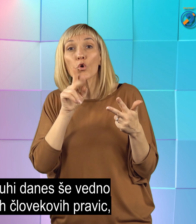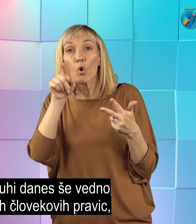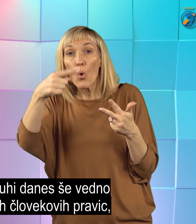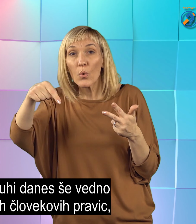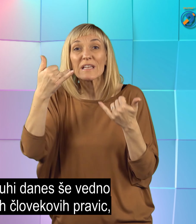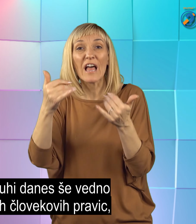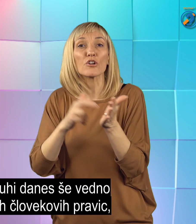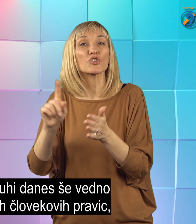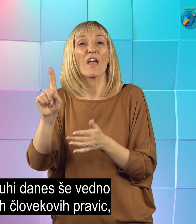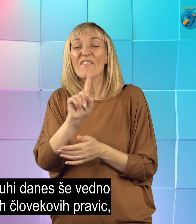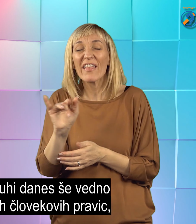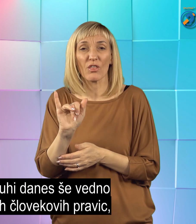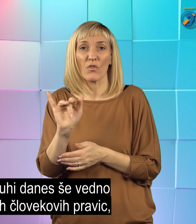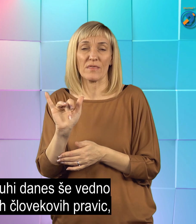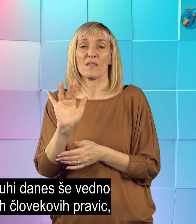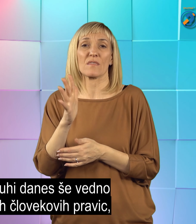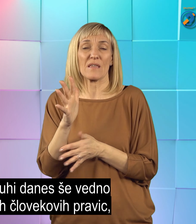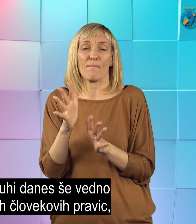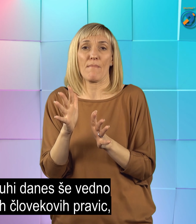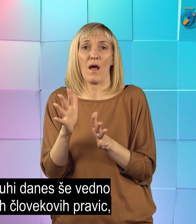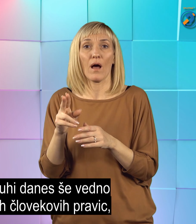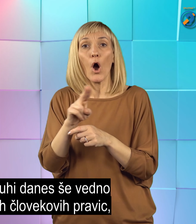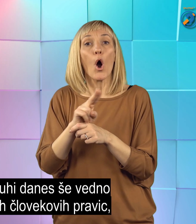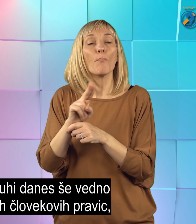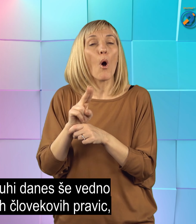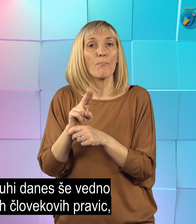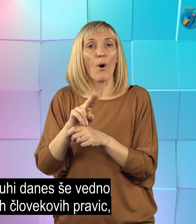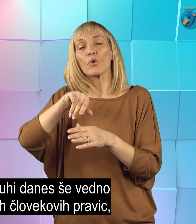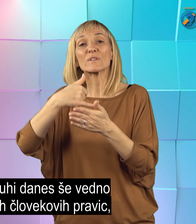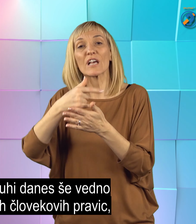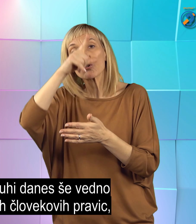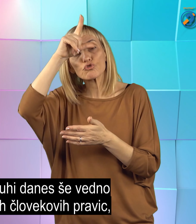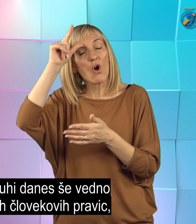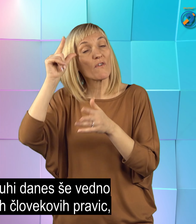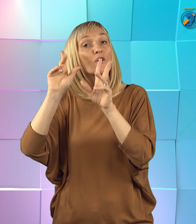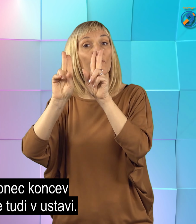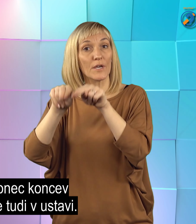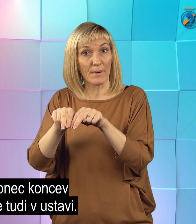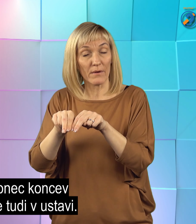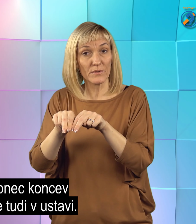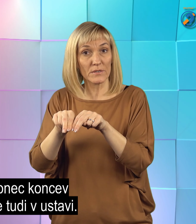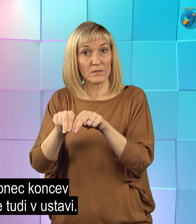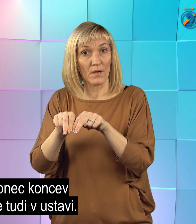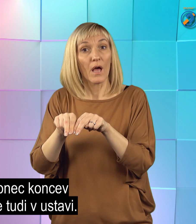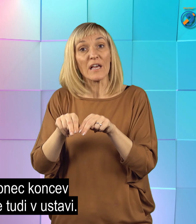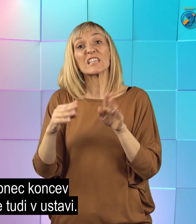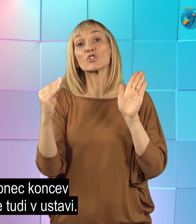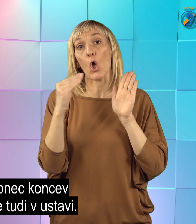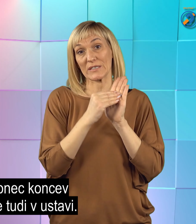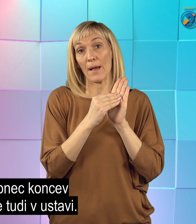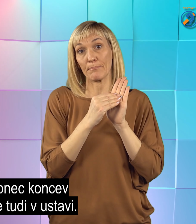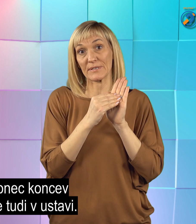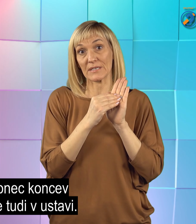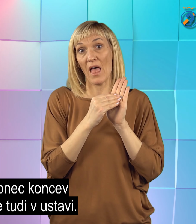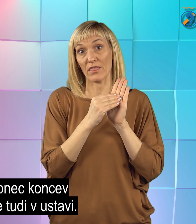danes še vedno ne uživajo vseh človekovih pravic, ki so konec koncev zapisane tudi v